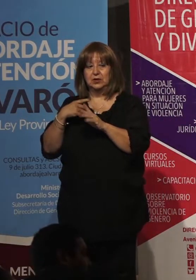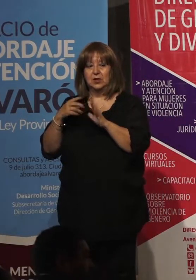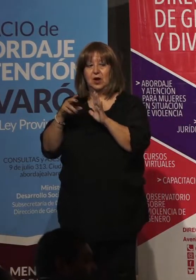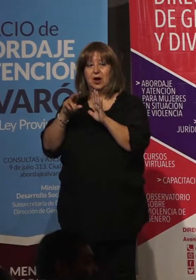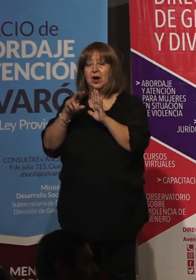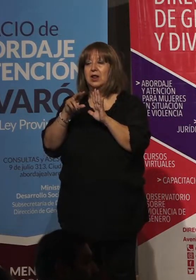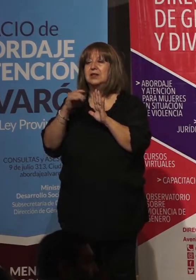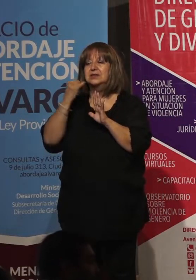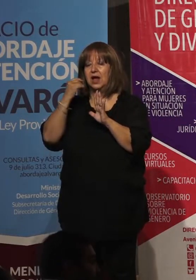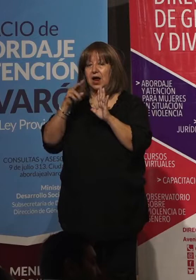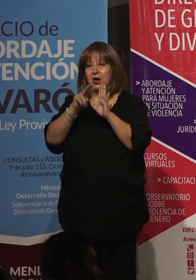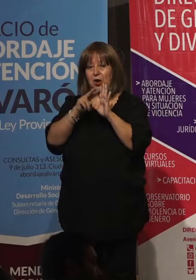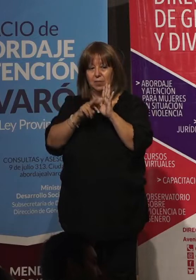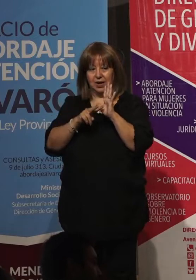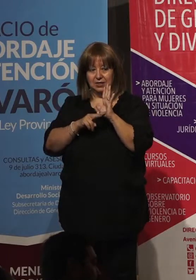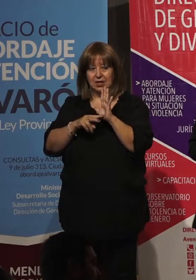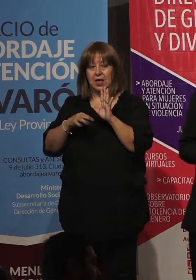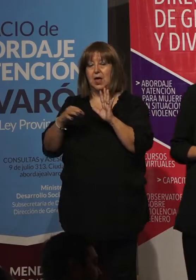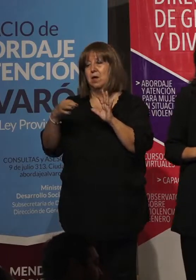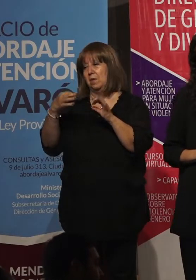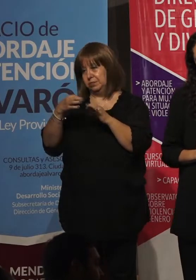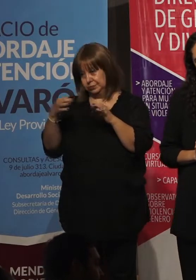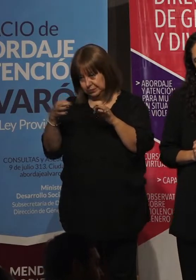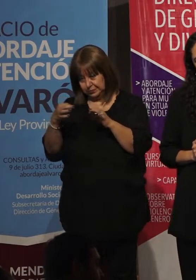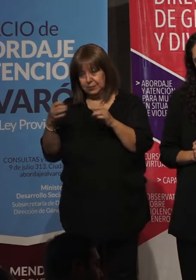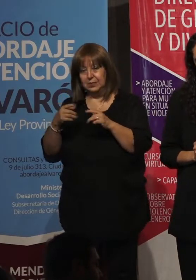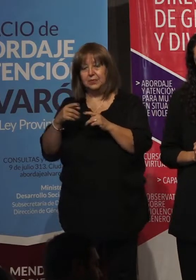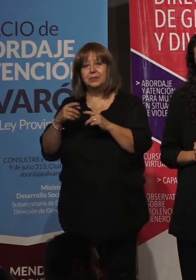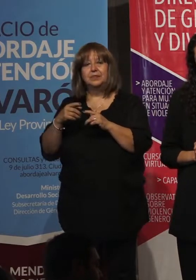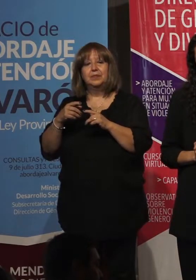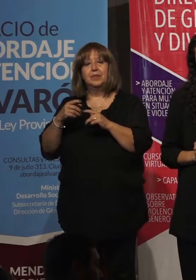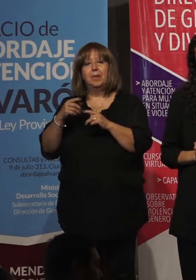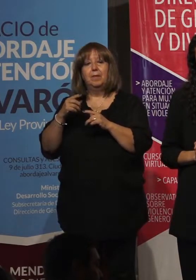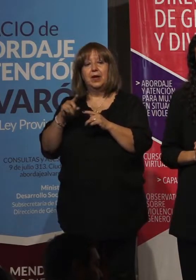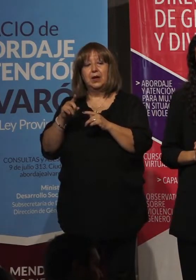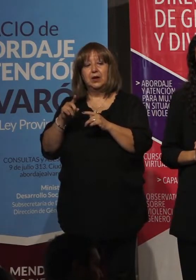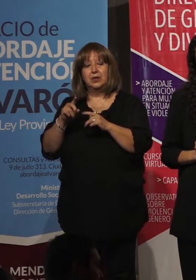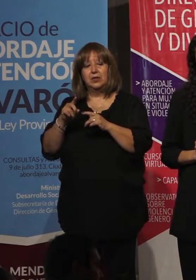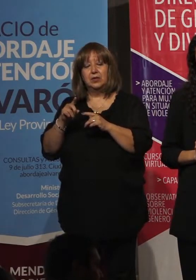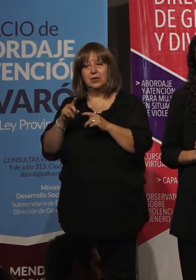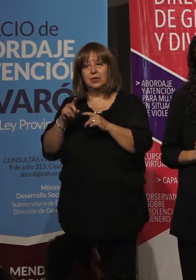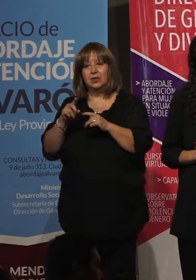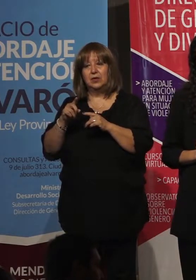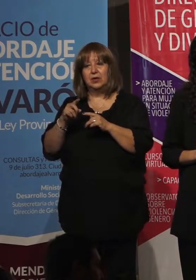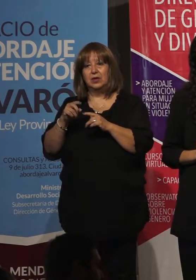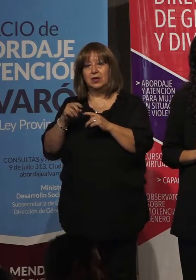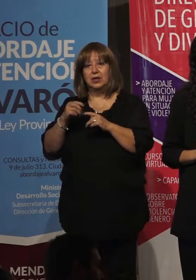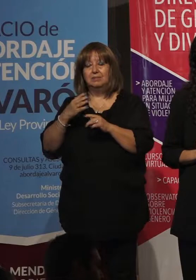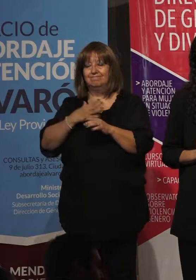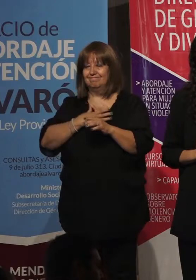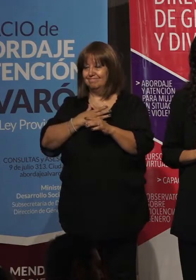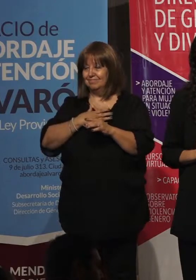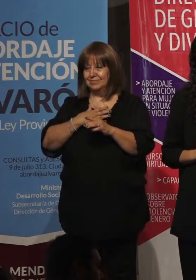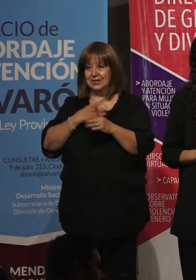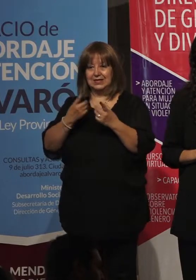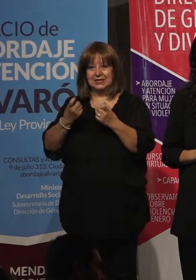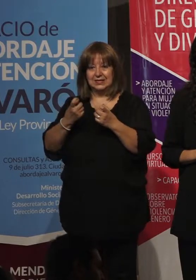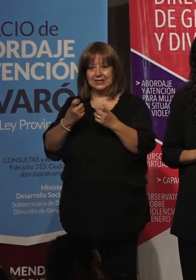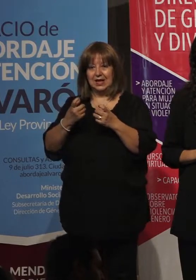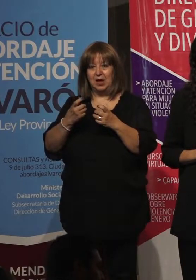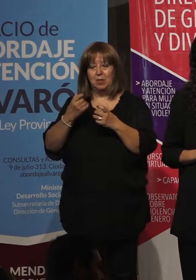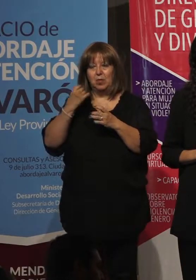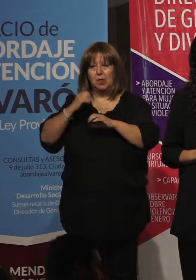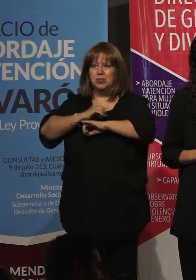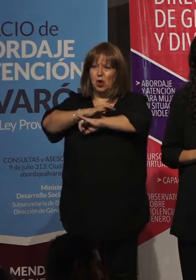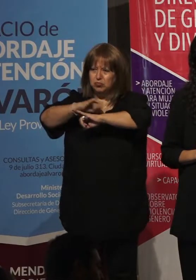normativa de excelencia, ejemplificadora en toda la región en Latinoamérica, pero lamentablemente necesitamos toda una